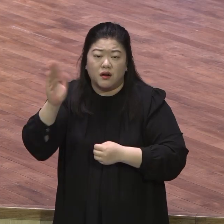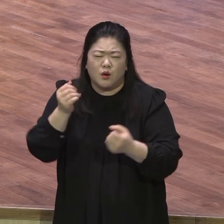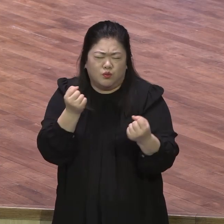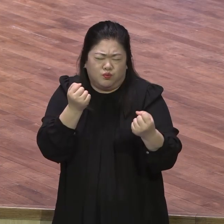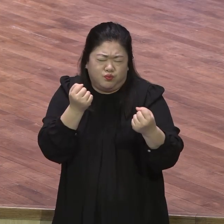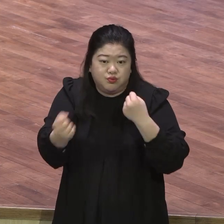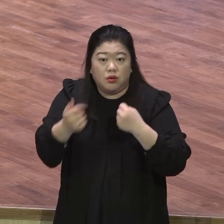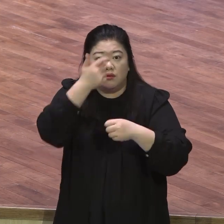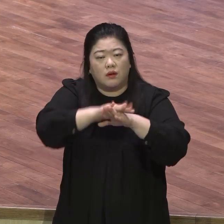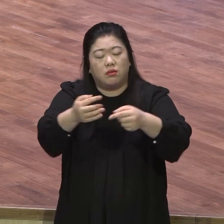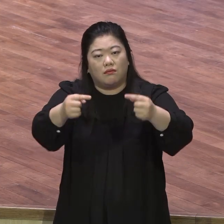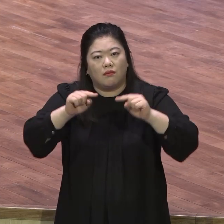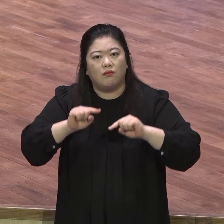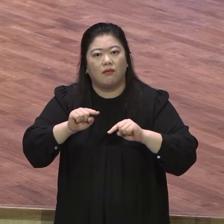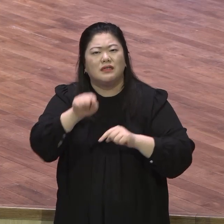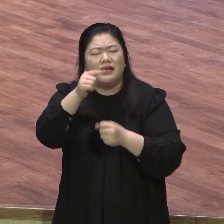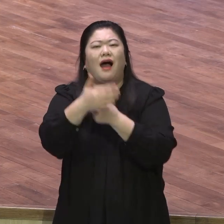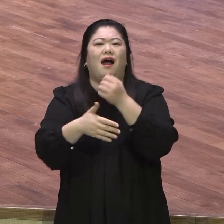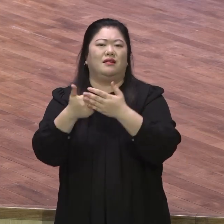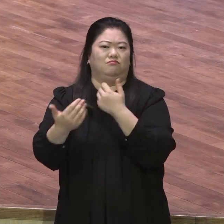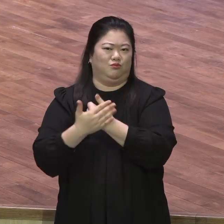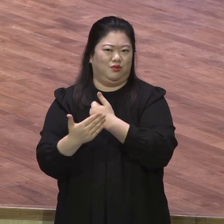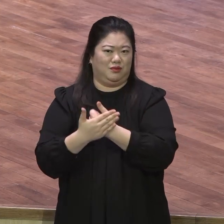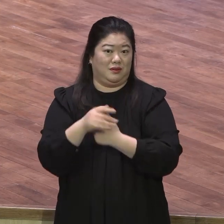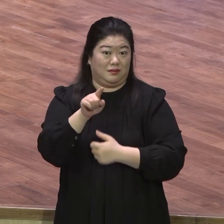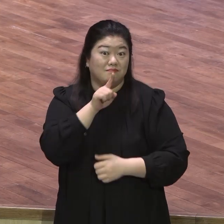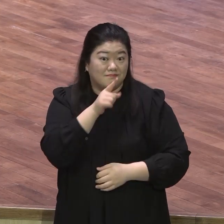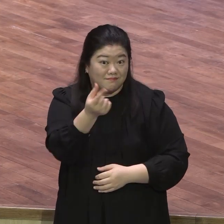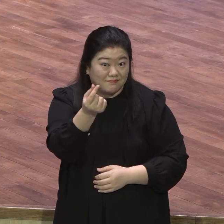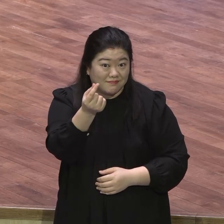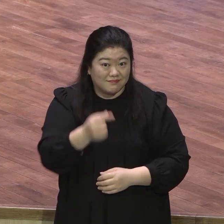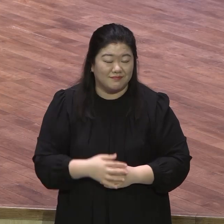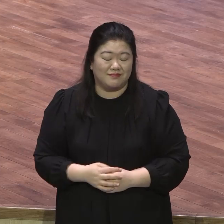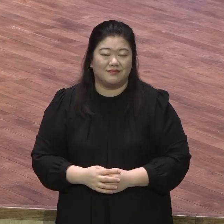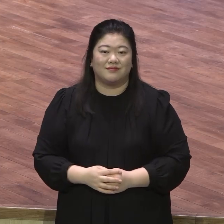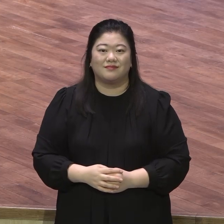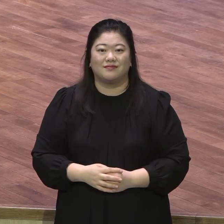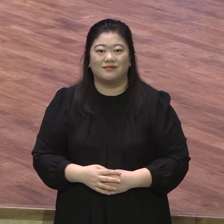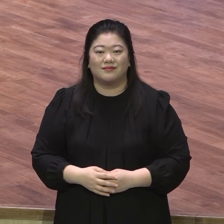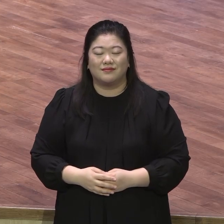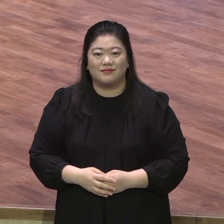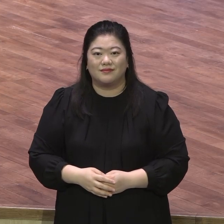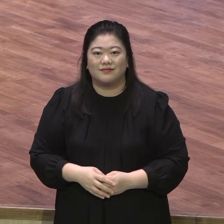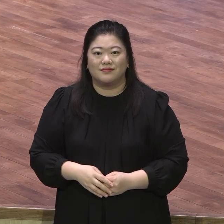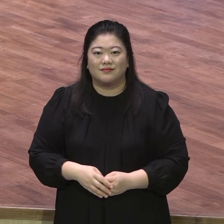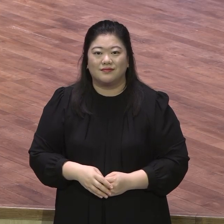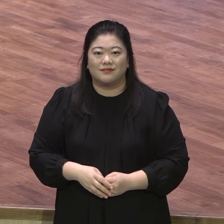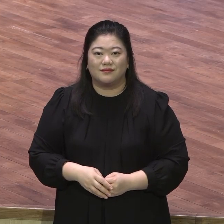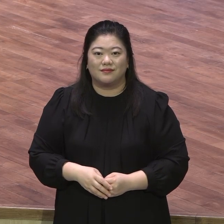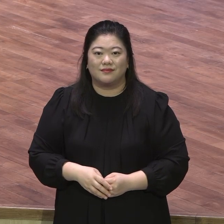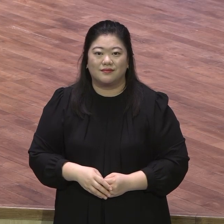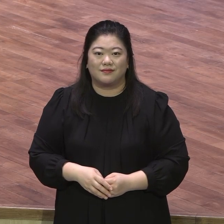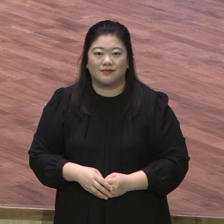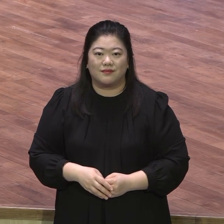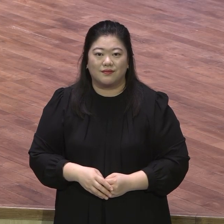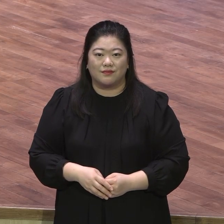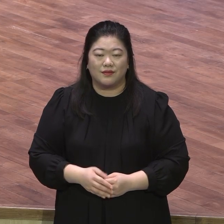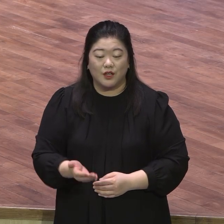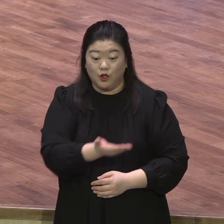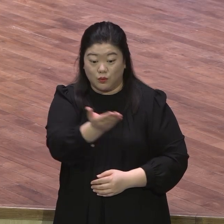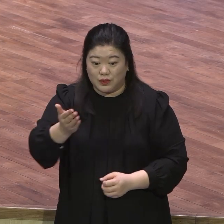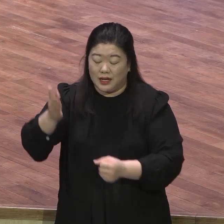그러니까 하나님이 영이 임재하시다. 성령이 내게 임재한 증거란 말이에요. 그래서 여러분이 오신